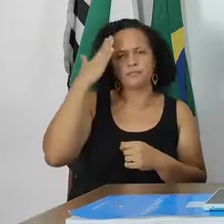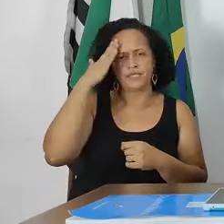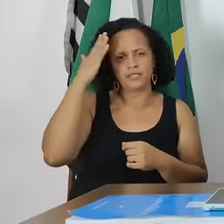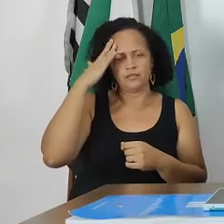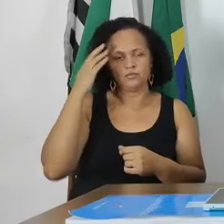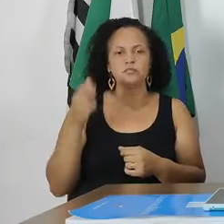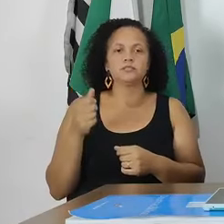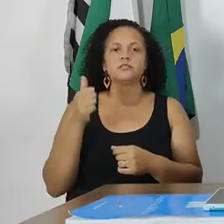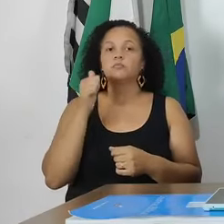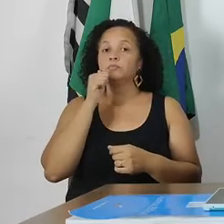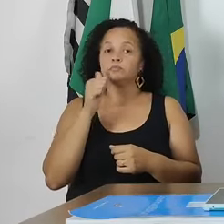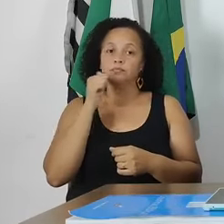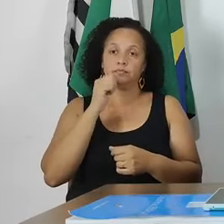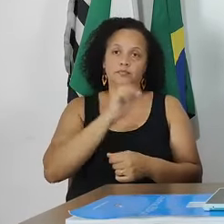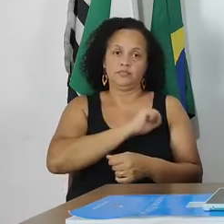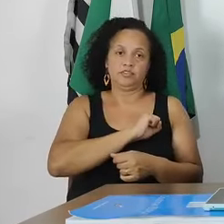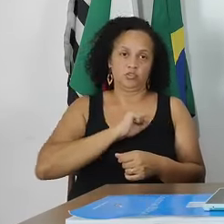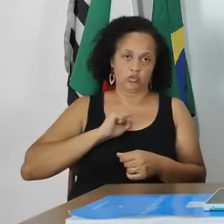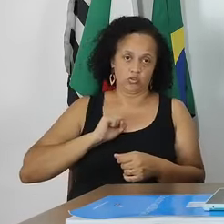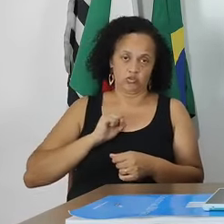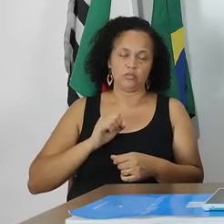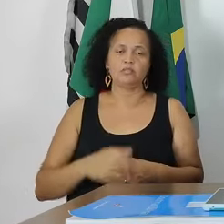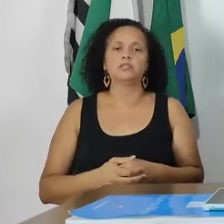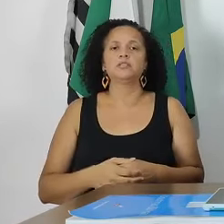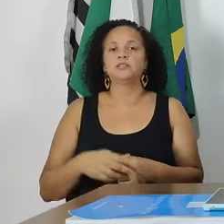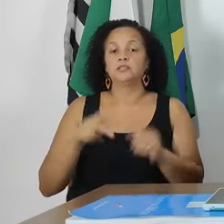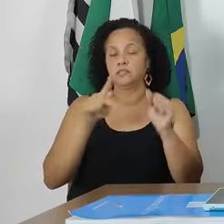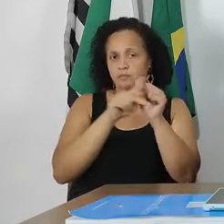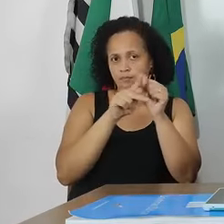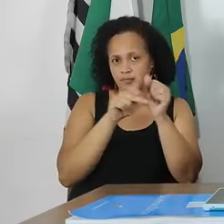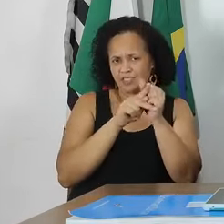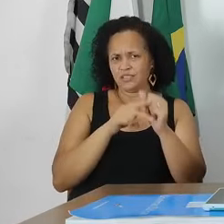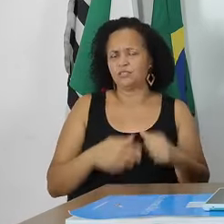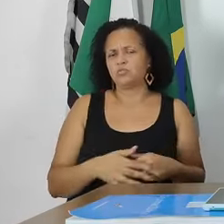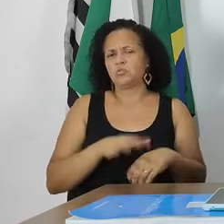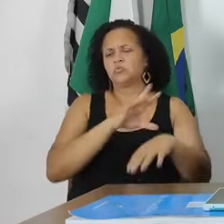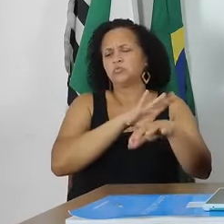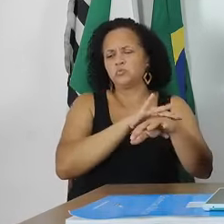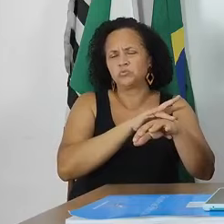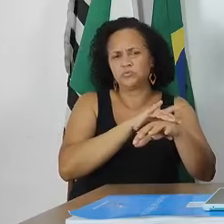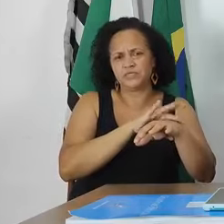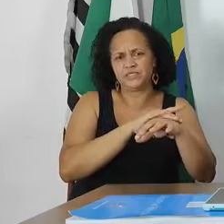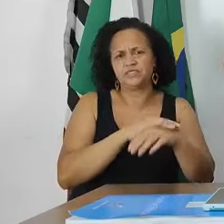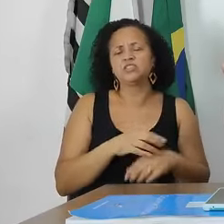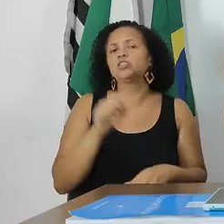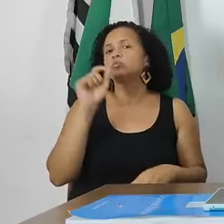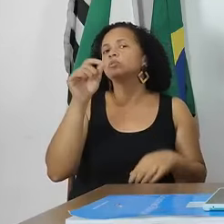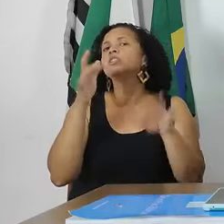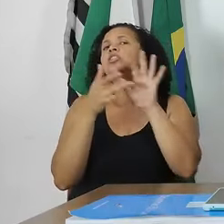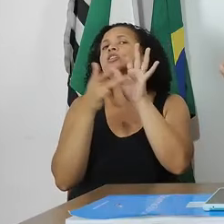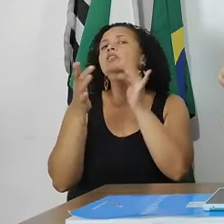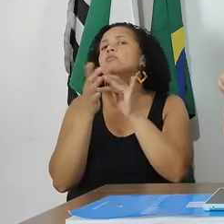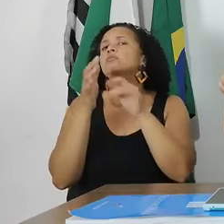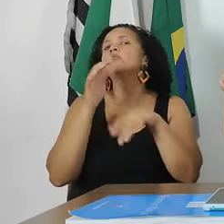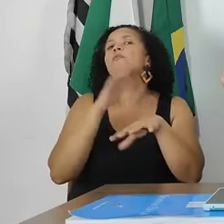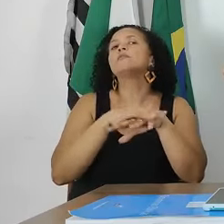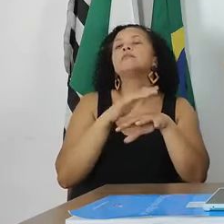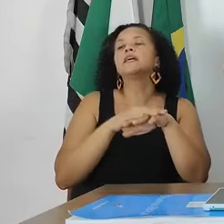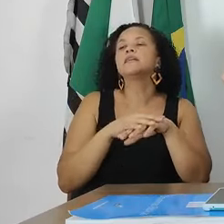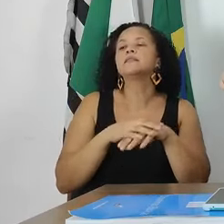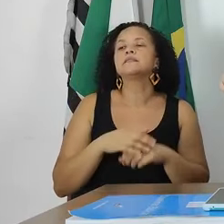ele que a sogra de Pedro estava doente, estava enferma. O que ele fez? Saiu da sinagoga e foi lá.